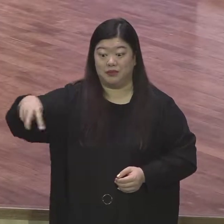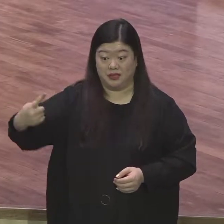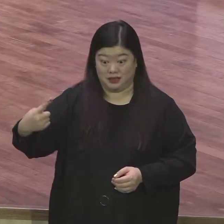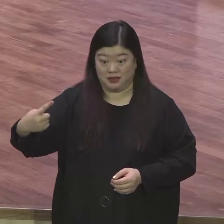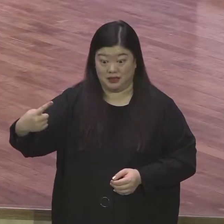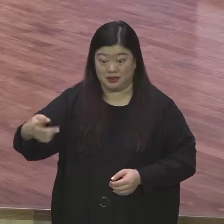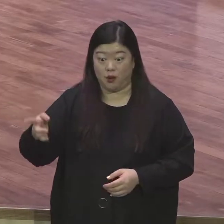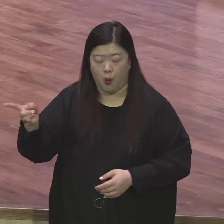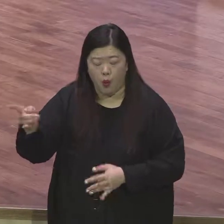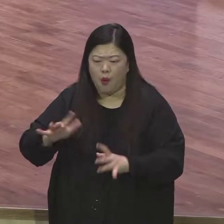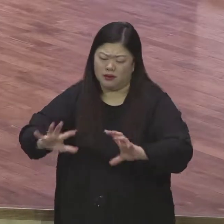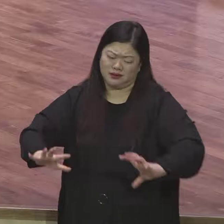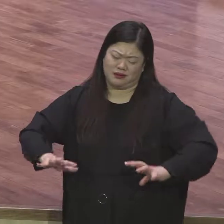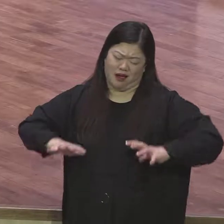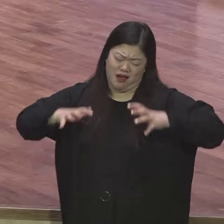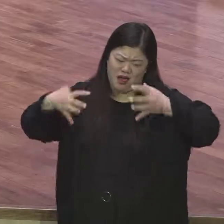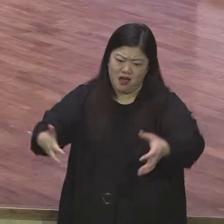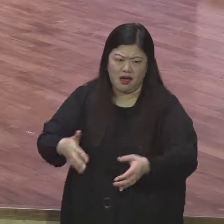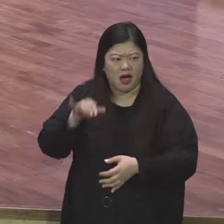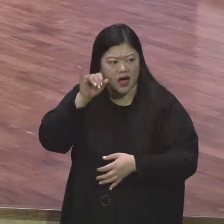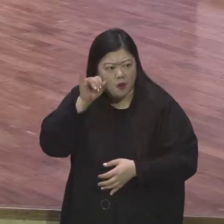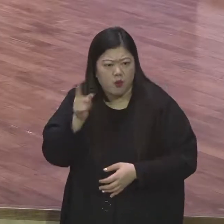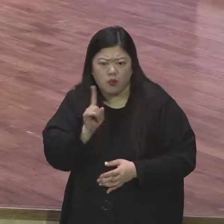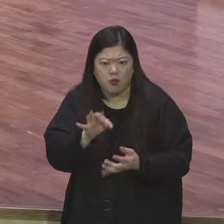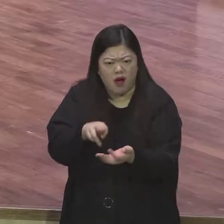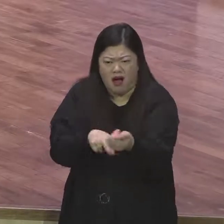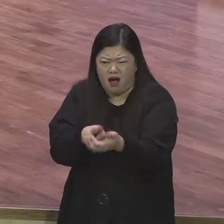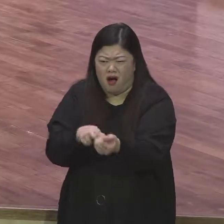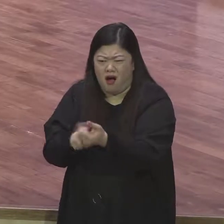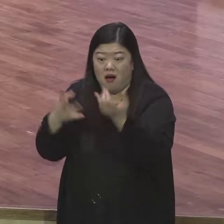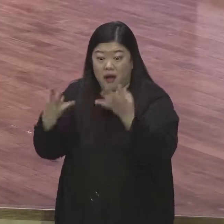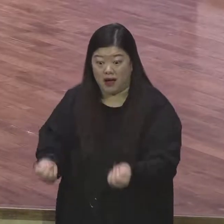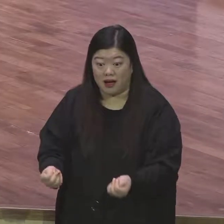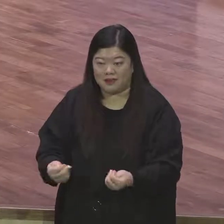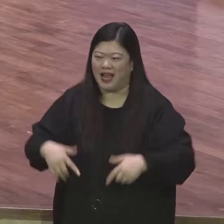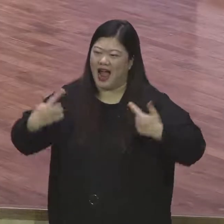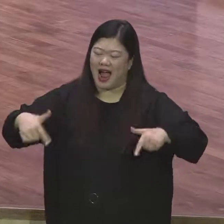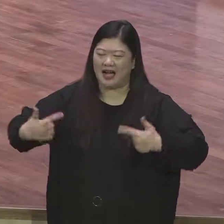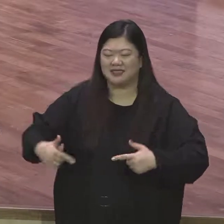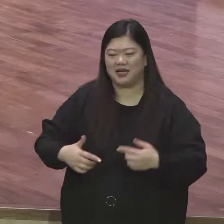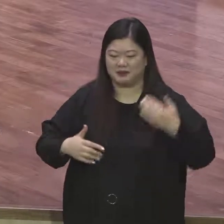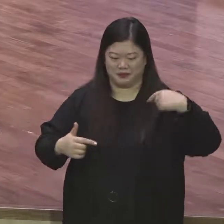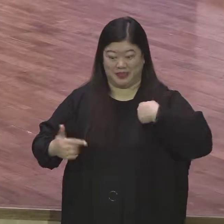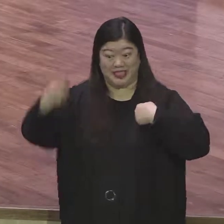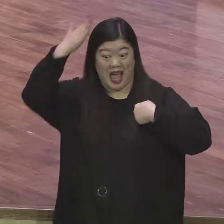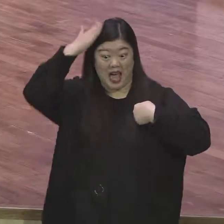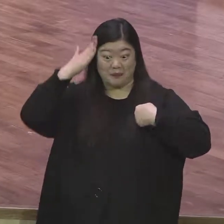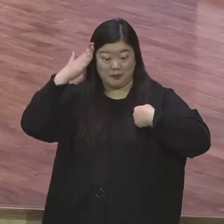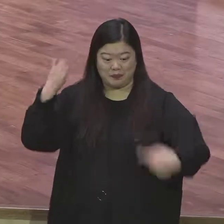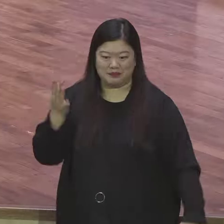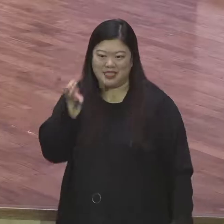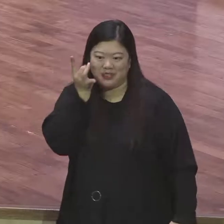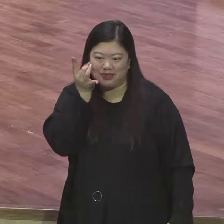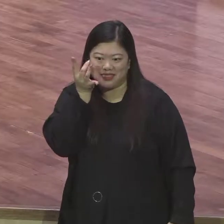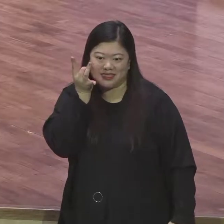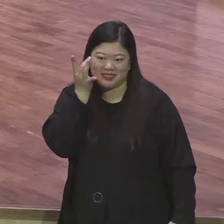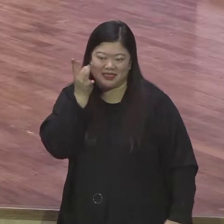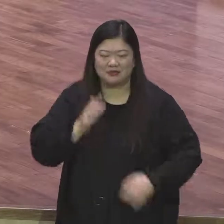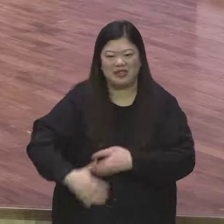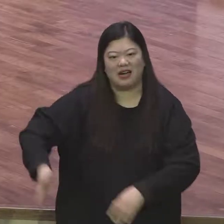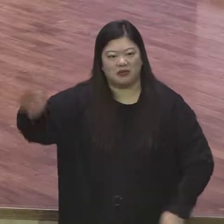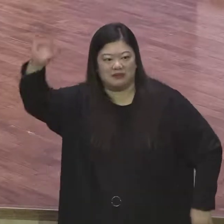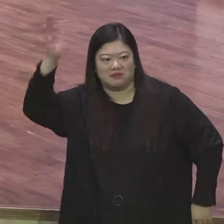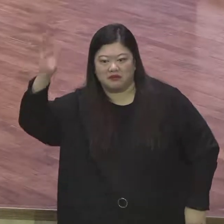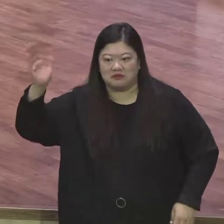기업으로 만든 인물이잖아요. 이 캐주얼 차림으로 다 나와 프레젠테이션을 쫙 그렇게 하면 그 존재